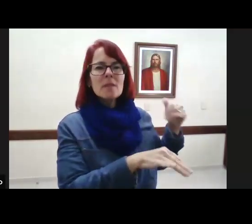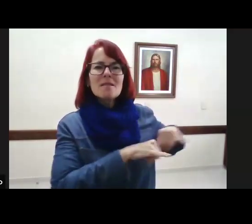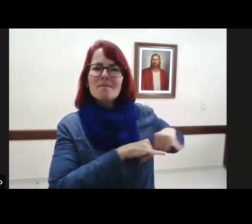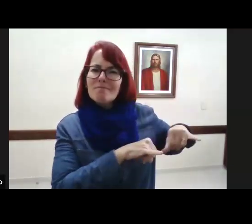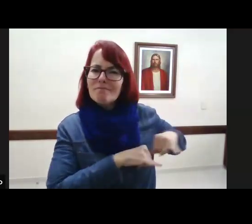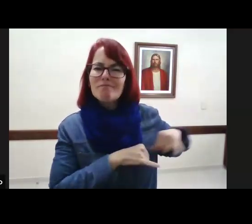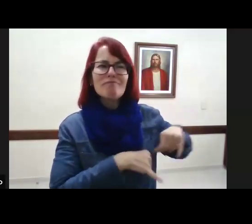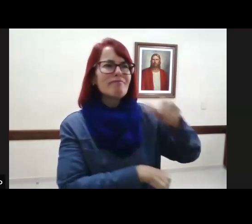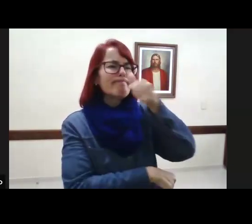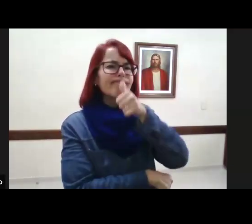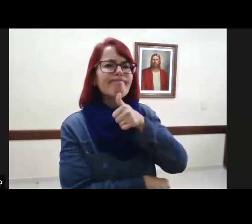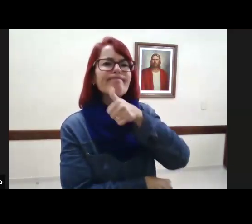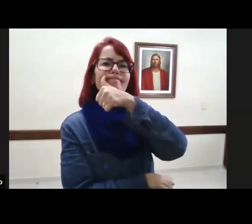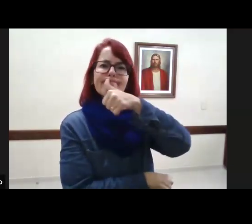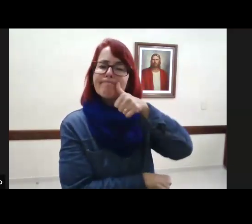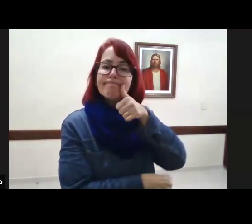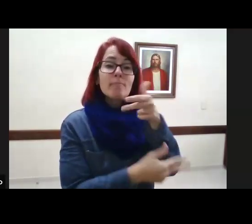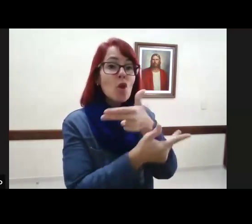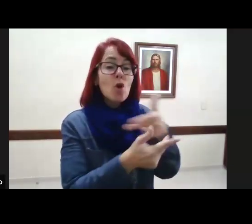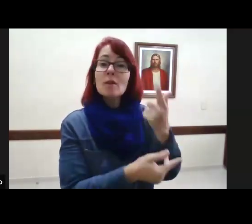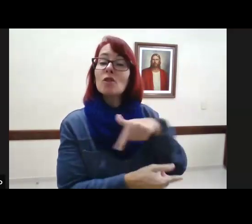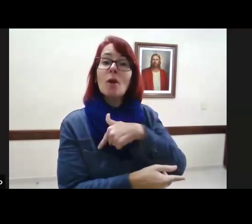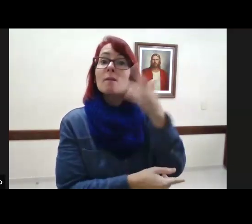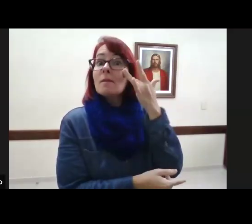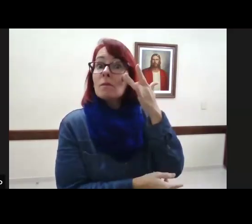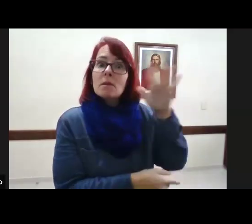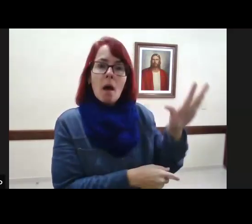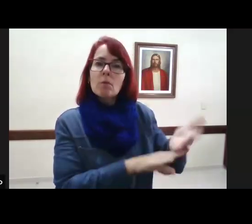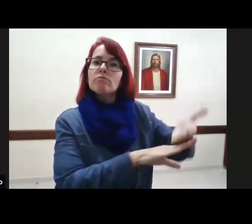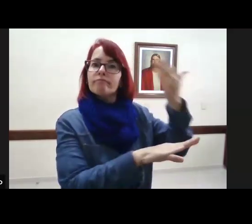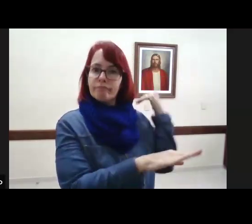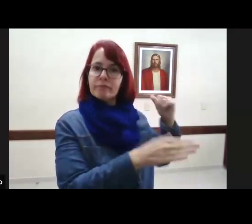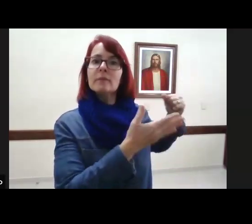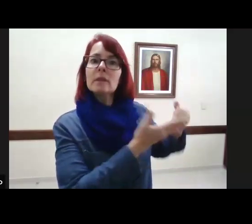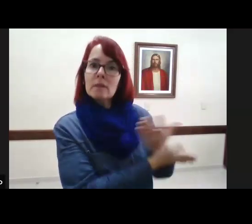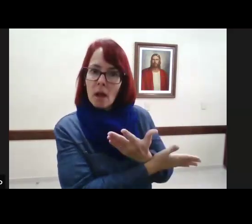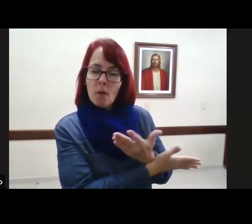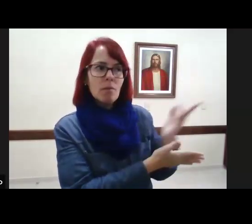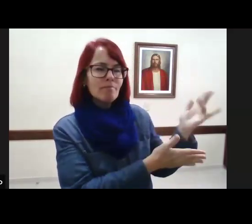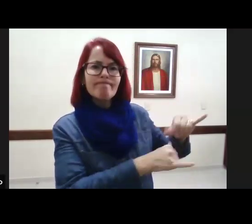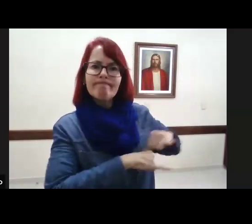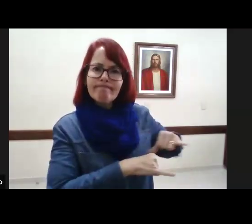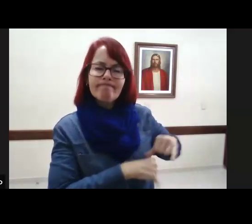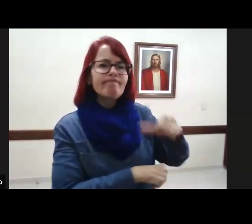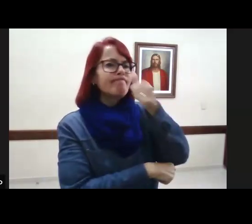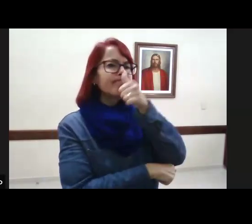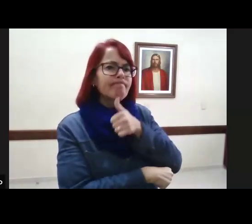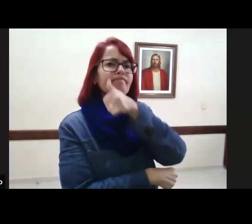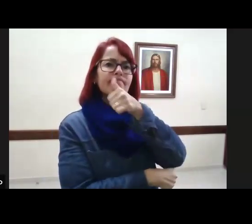né, em detalhes que a gente não faz a menor ideia. Tanto sacrifício veio antes de